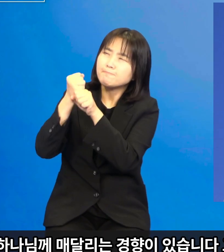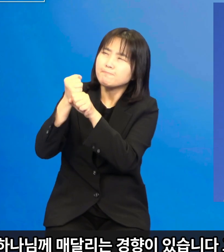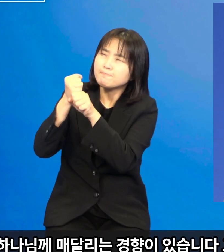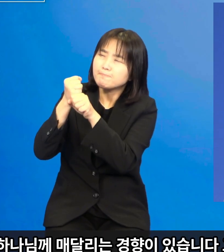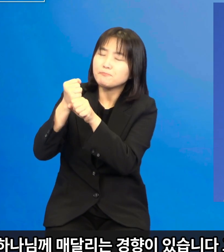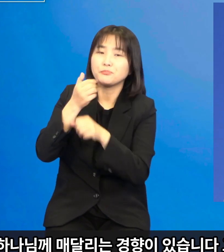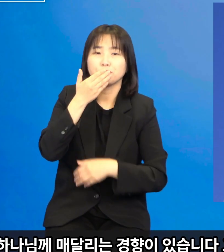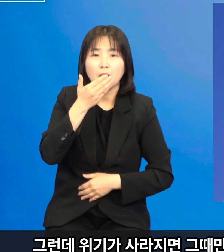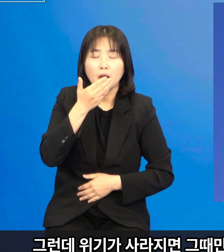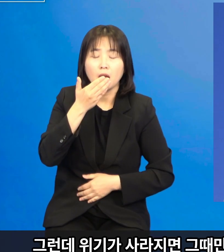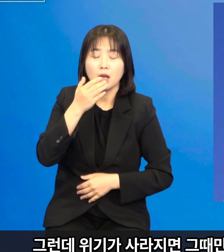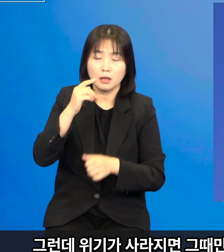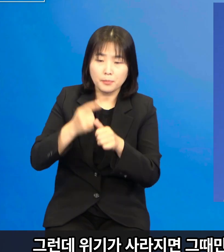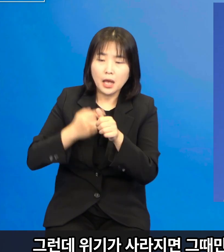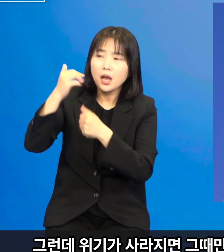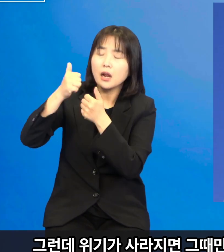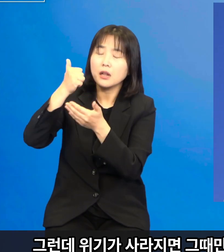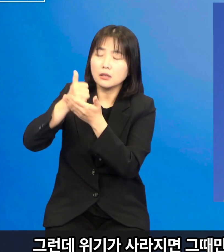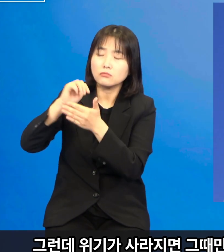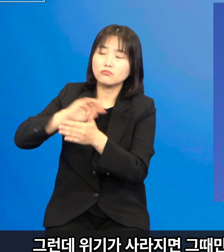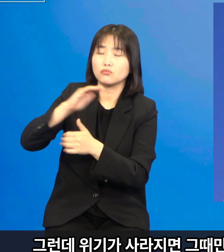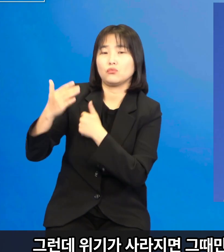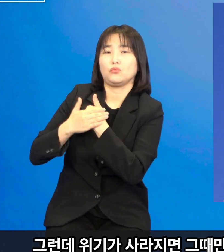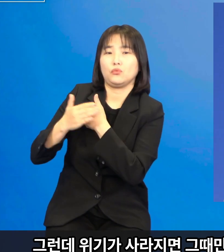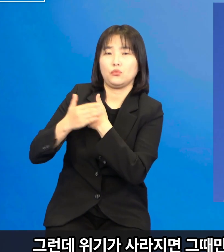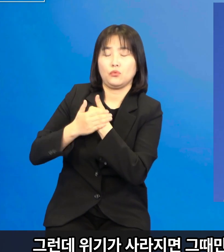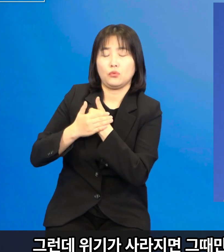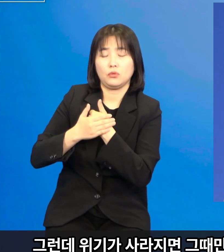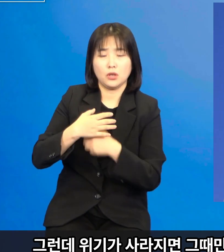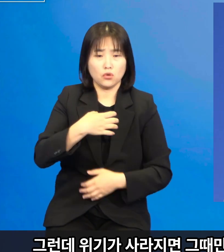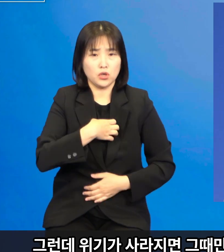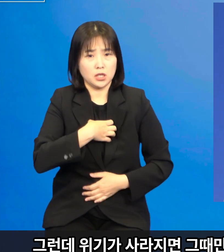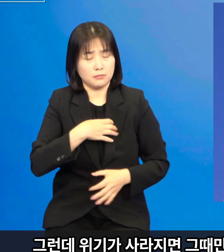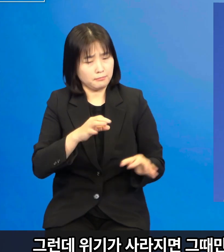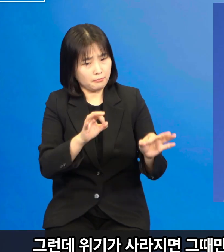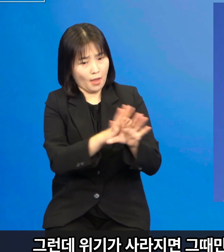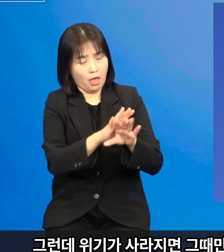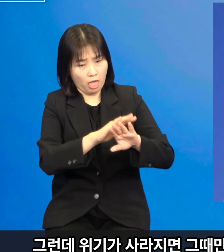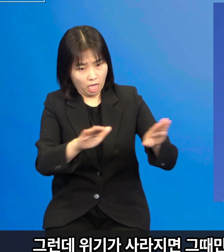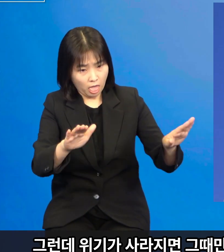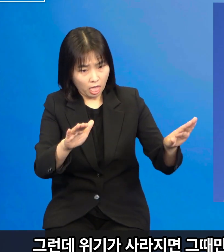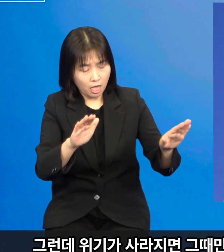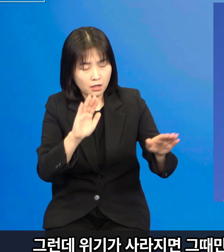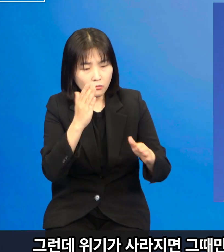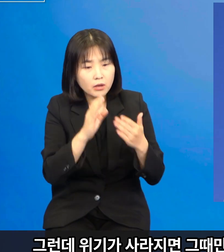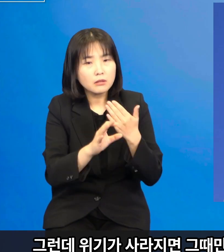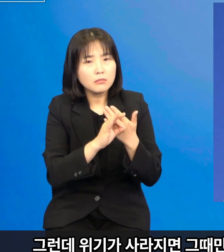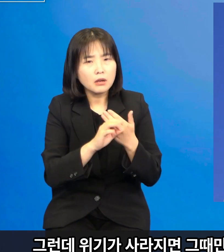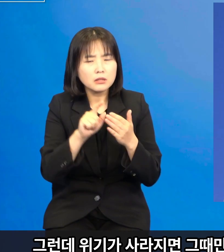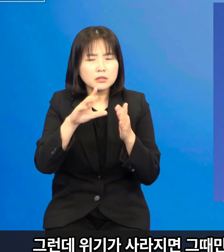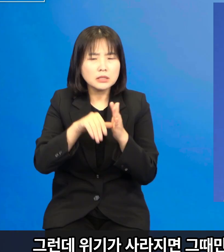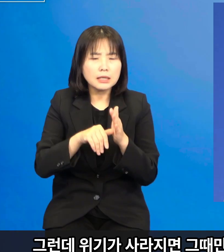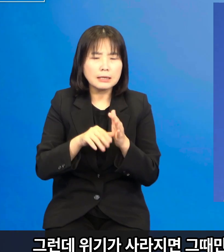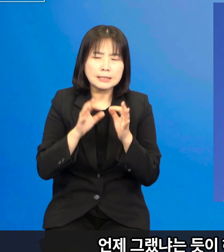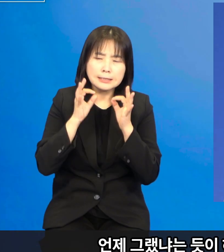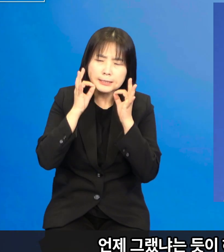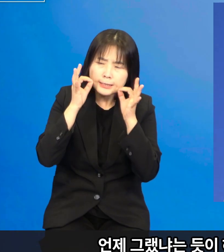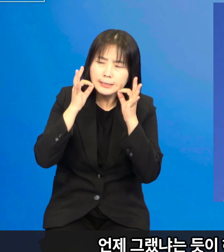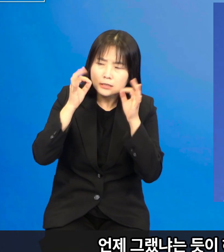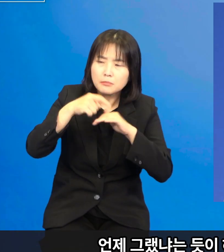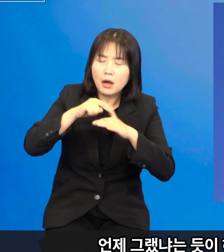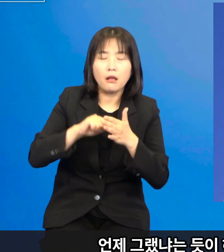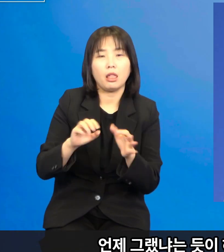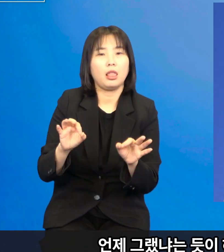그리고 하나님은 우리를 도와주십니다. 그런데 위기가 사라지면 그때만큼의 절박함이 사라지는 겁니다.